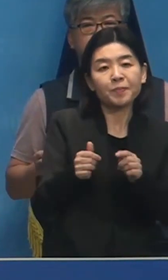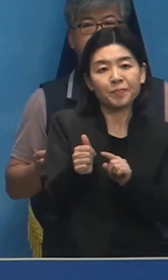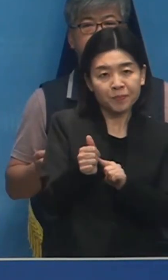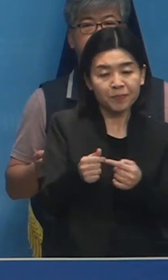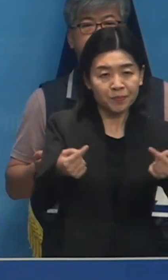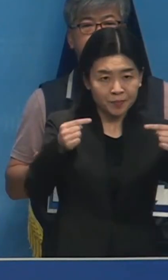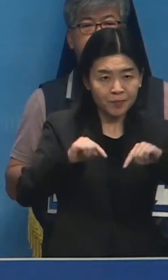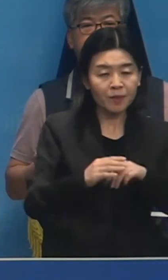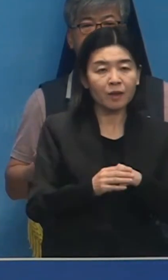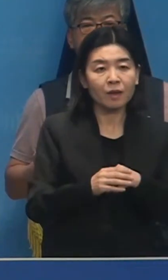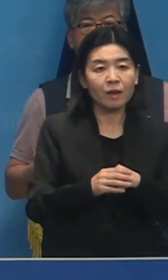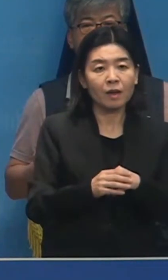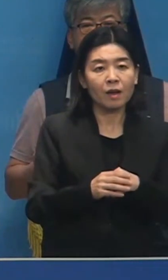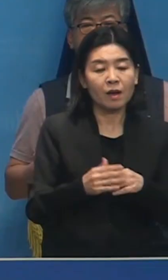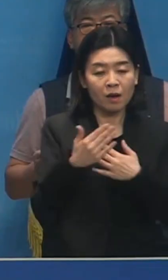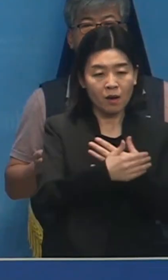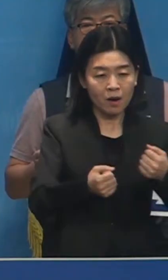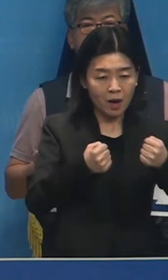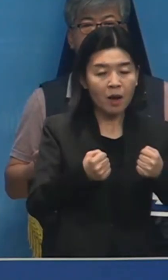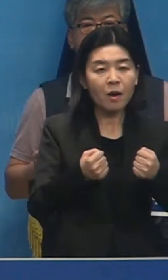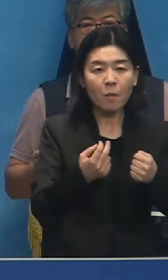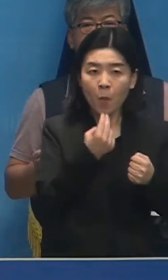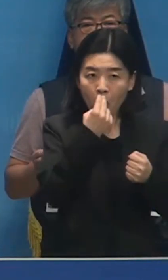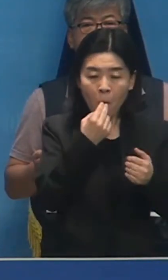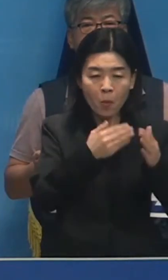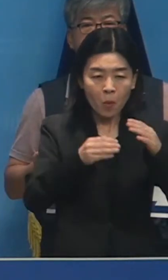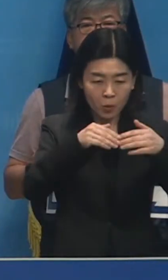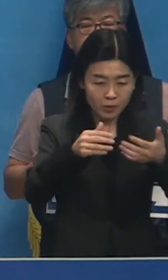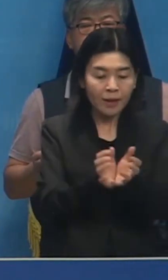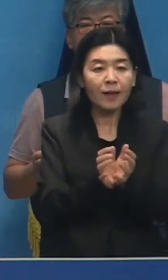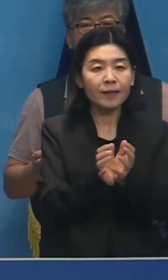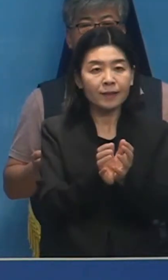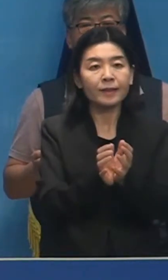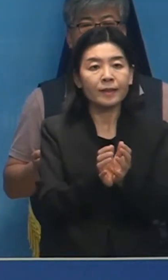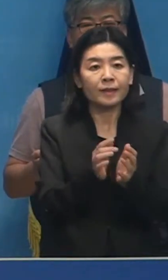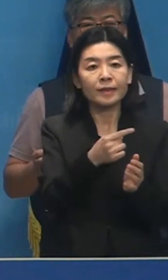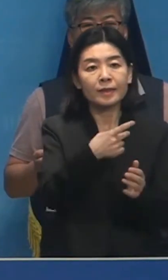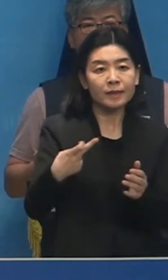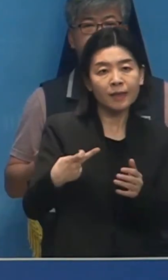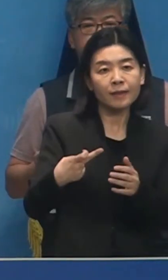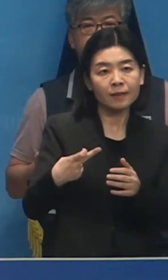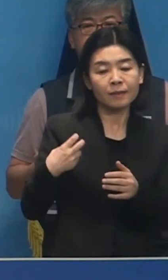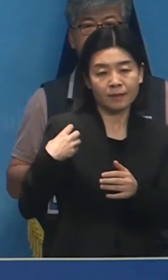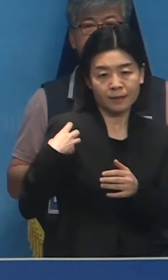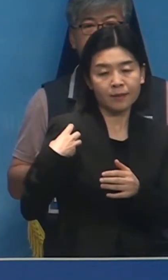건보공단 일산병원노조 장춘옥 수석부위원장님 참석하셨습니다.